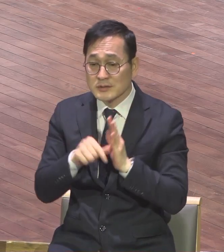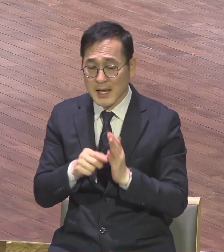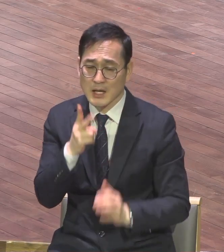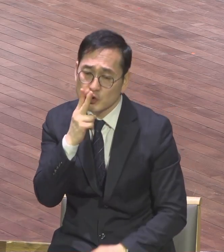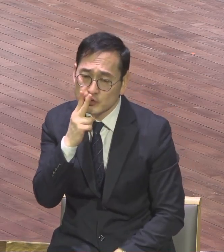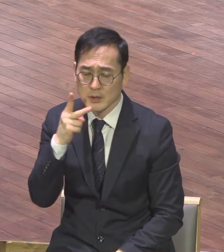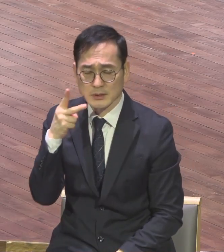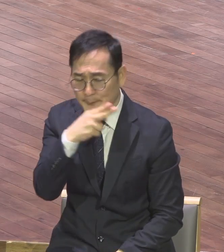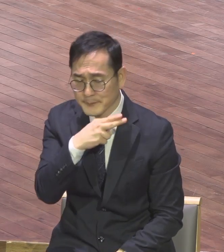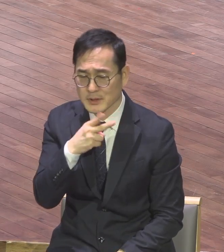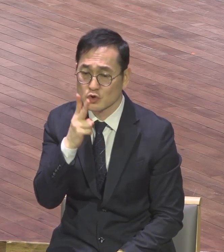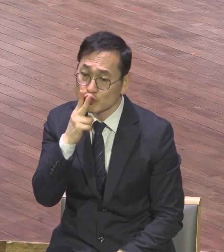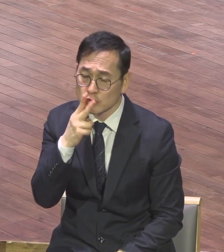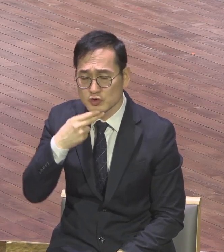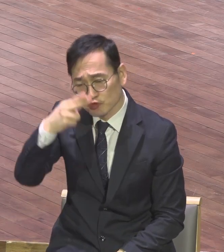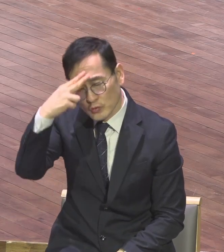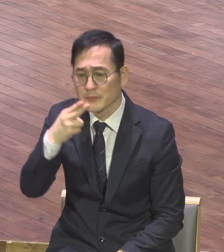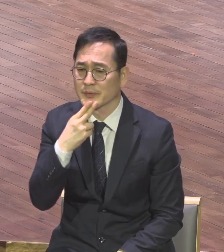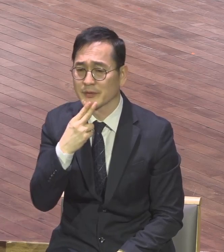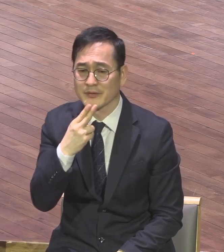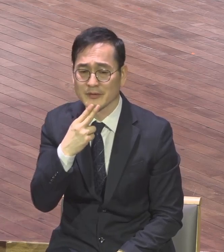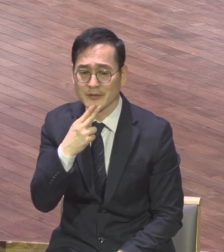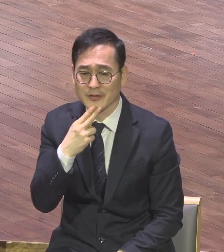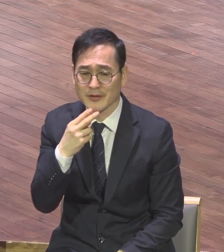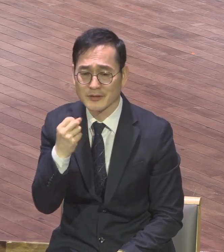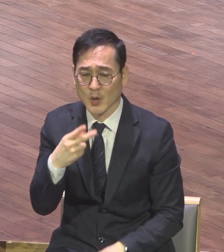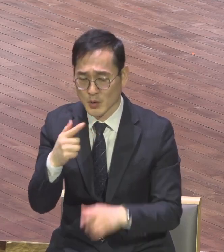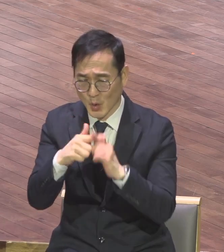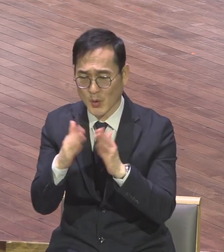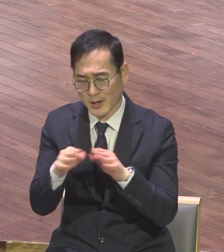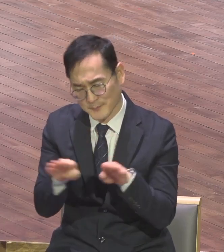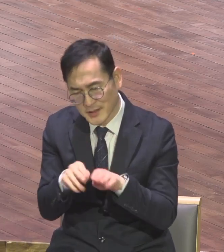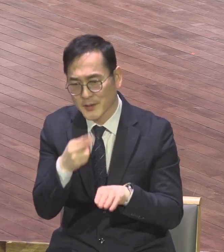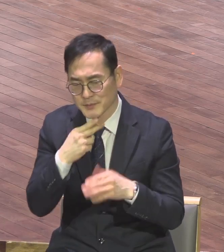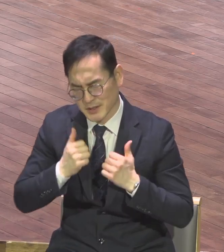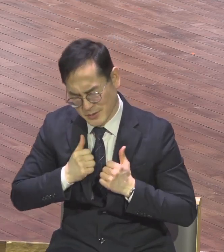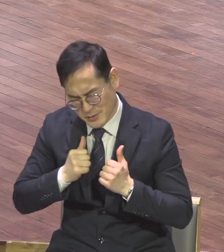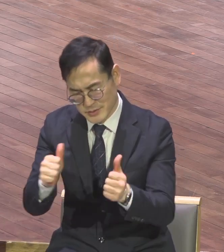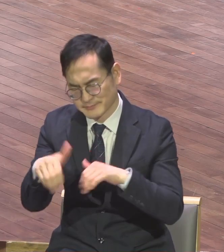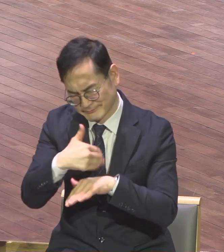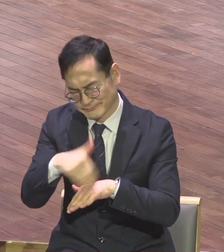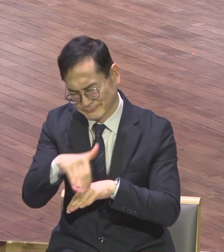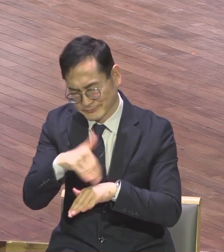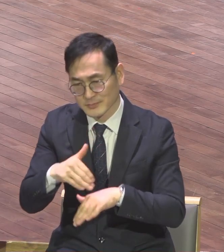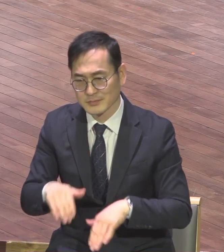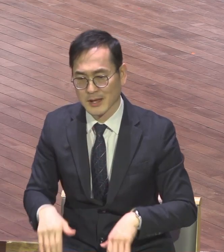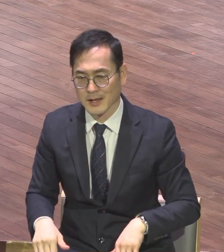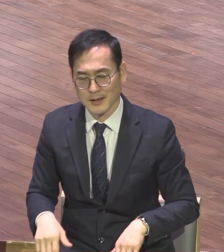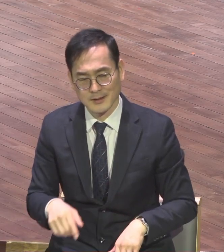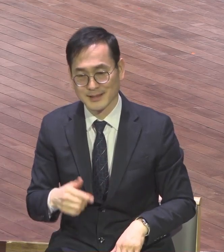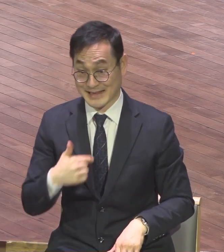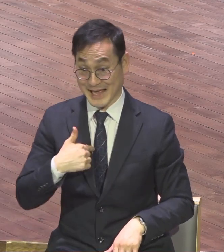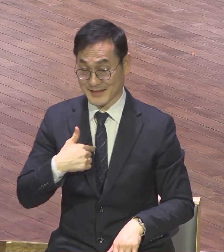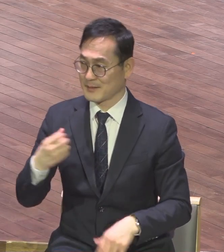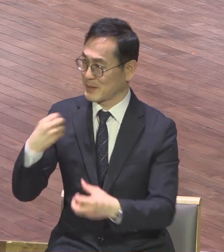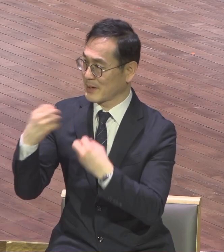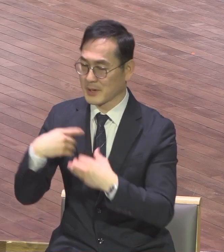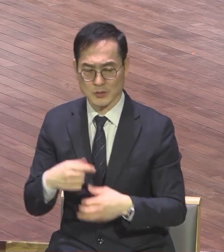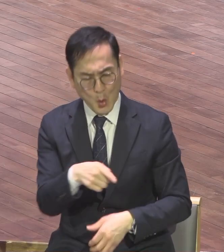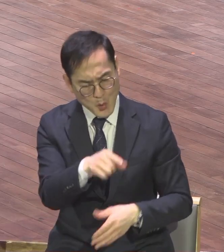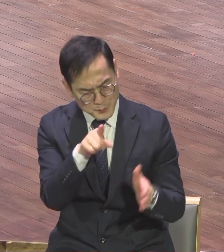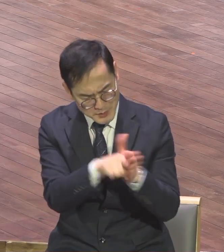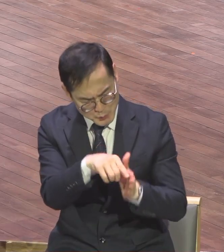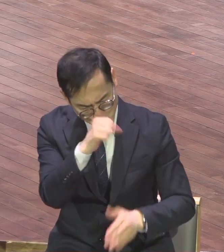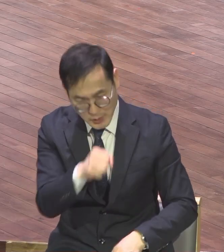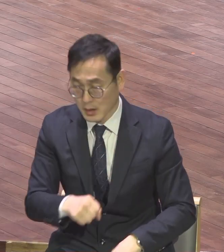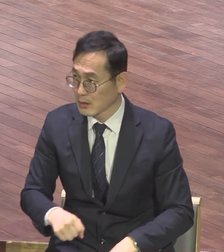한 적 없고요. 싸운 적도 없어요. 교회를 빠진 적도 없고 심지어 예배에 늦은 적도 없습니다. 그러더니 주위에 저보고 다 믿음이 좋다고 그랬습니다.